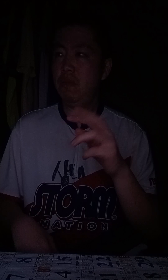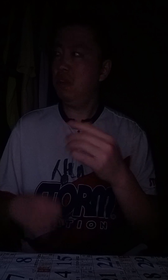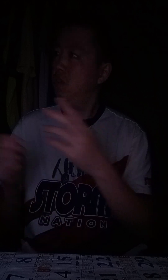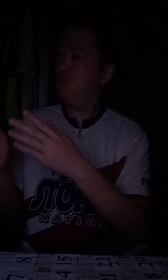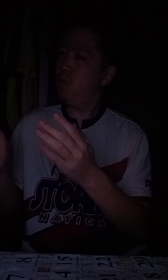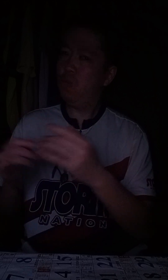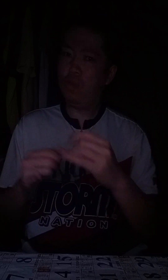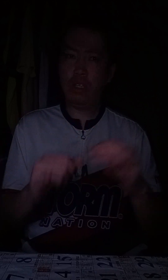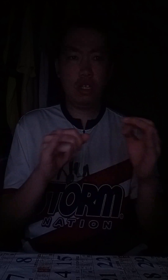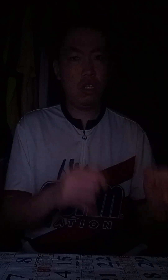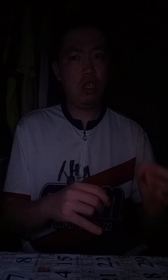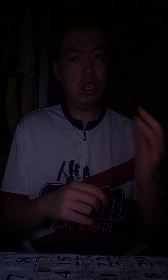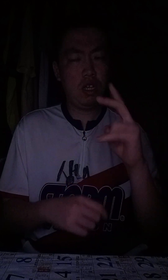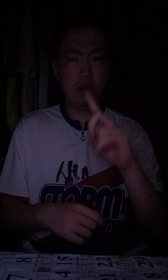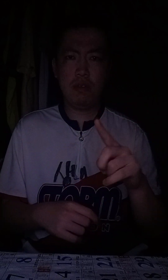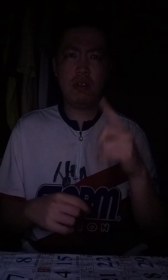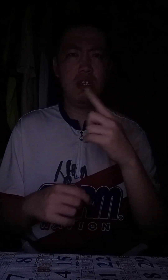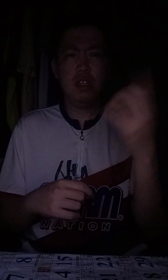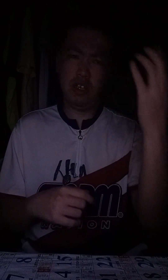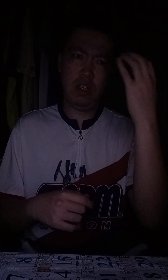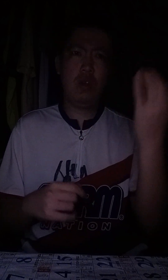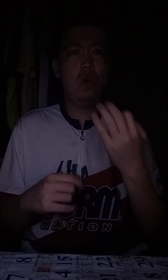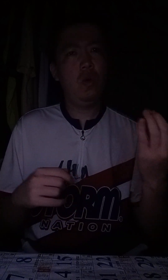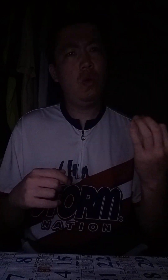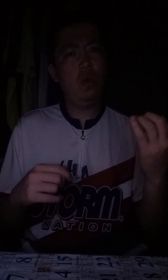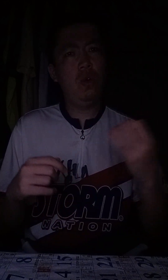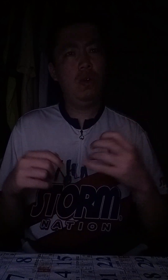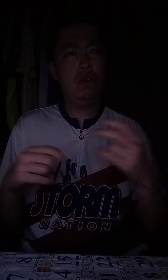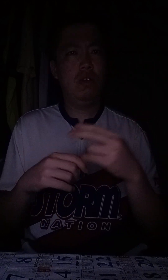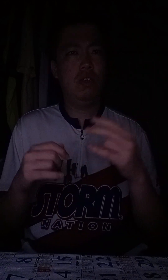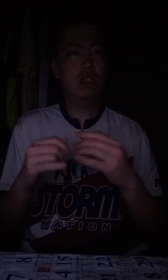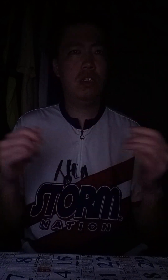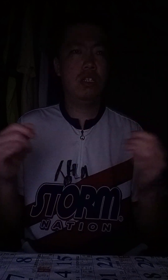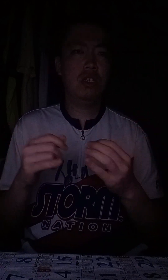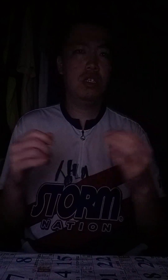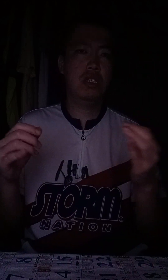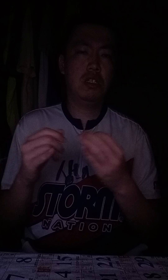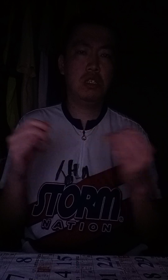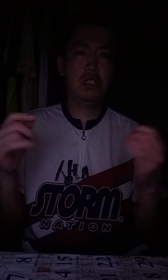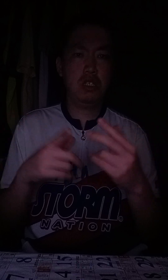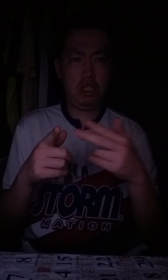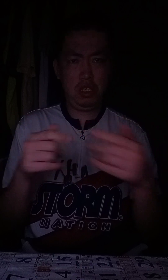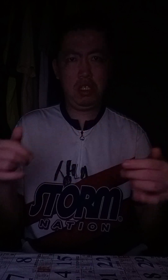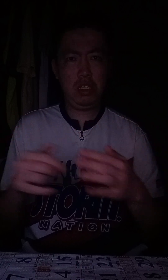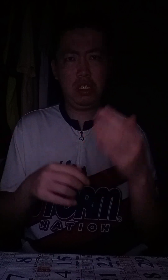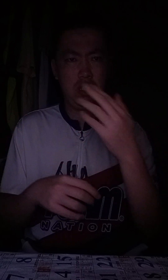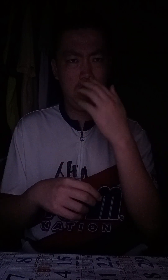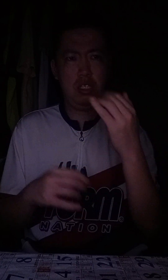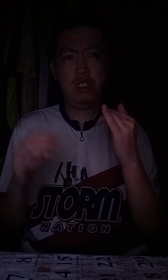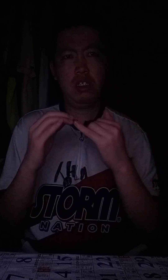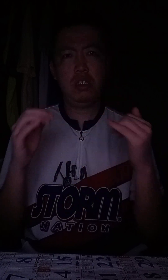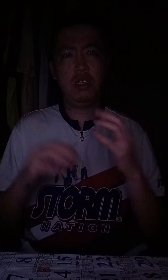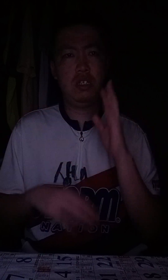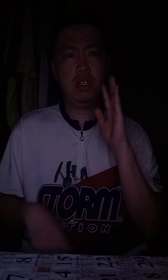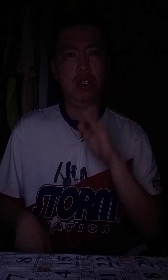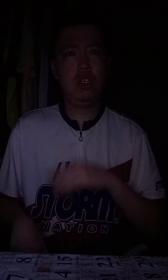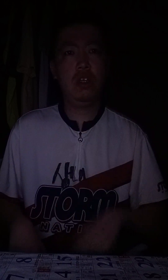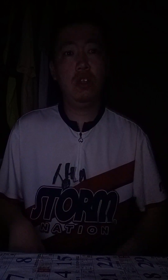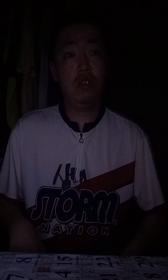있던 70대 여성 1명이 크게 다치고 버스 승객 등 8명이 가벼운 부상으로 치료를 받았습니다. 경찰은 70대